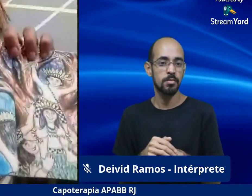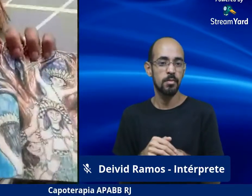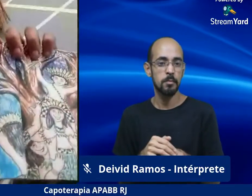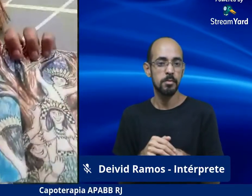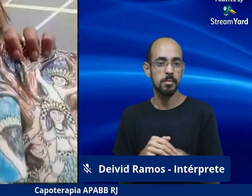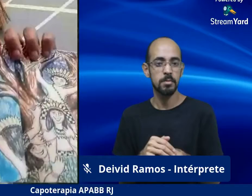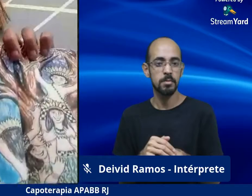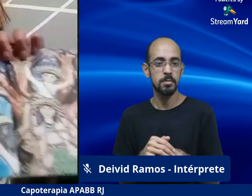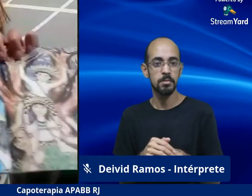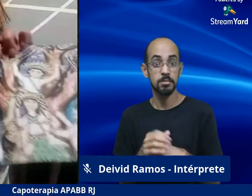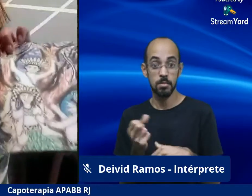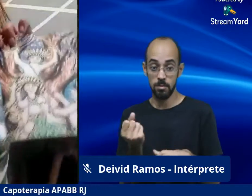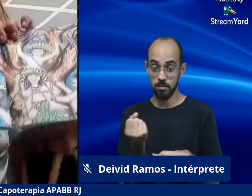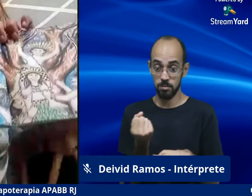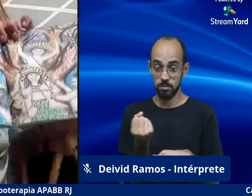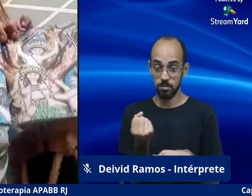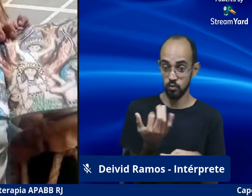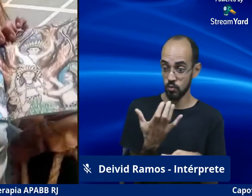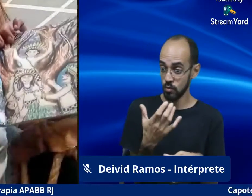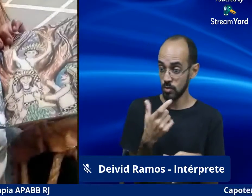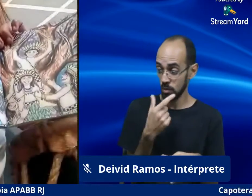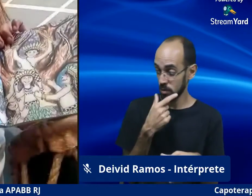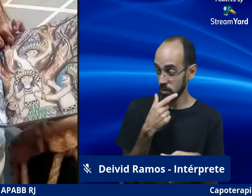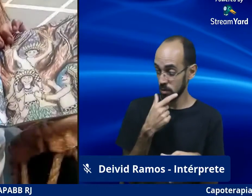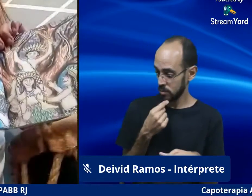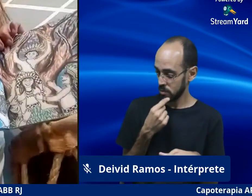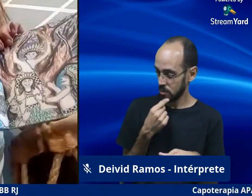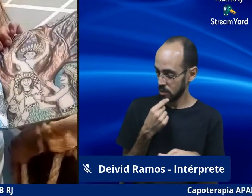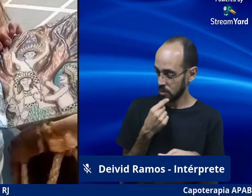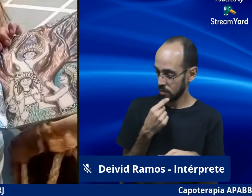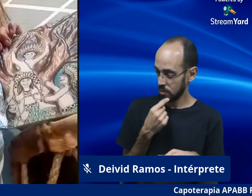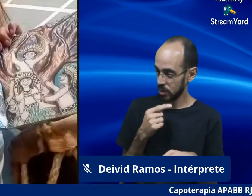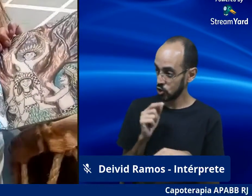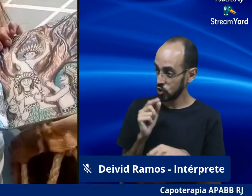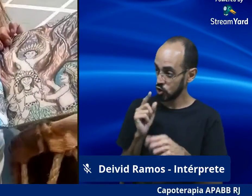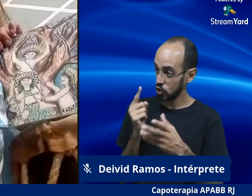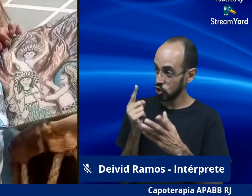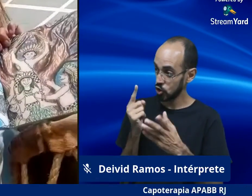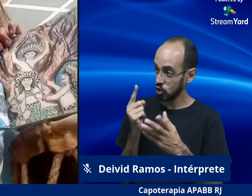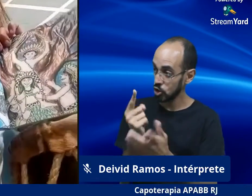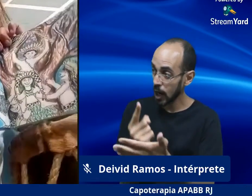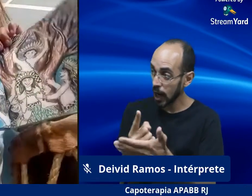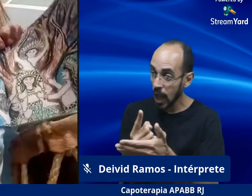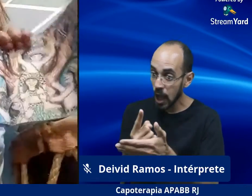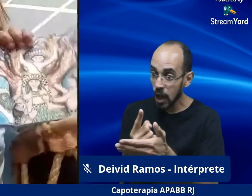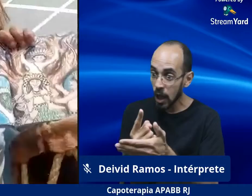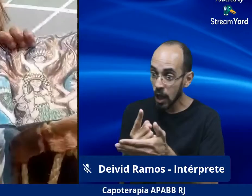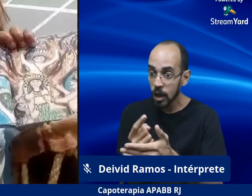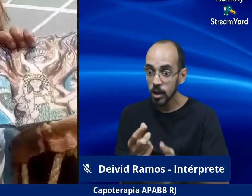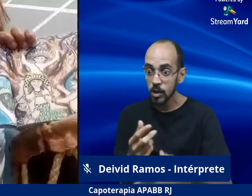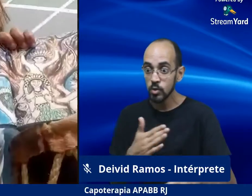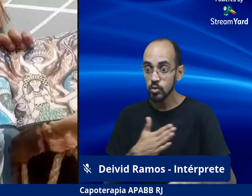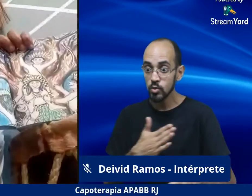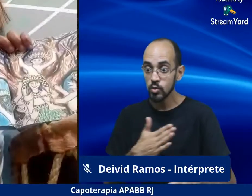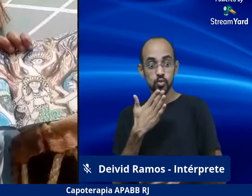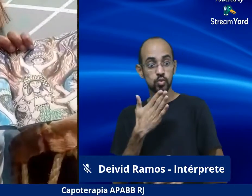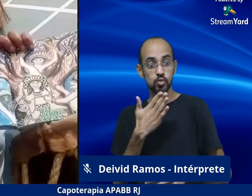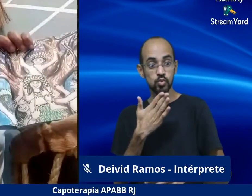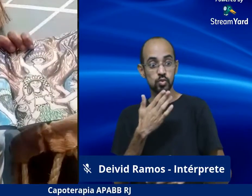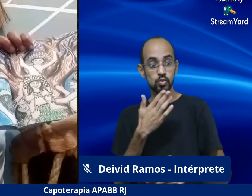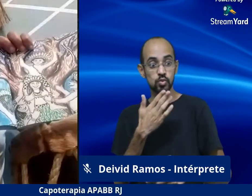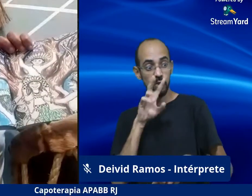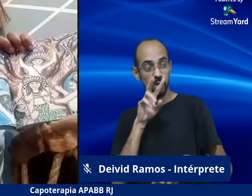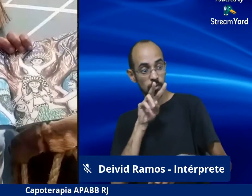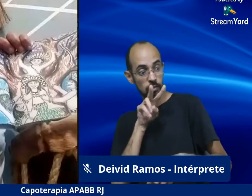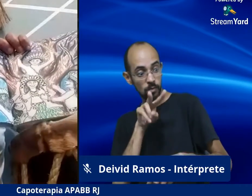Quando os homens de sua tribo chegaram, ficaram surpresos com o que podiam ver. E o pajé, bem